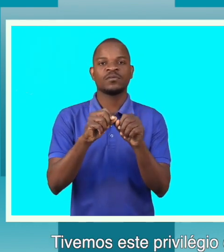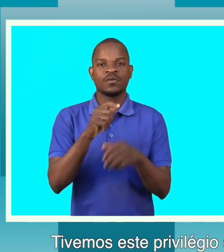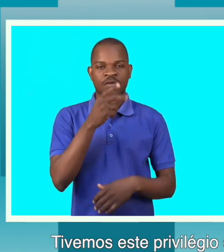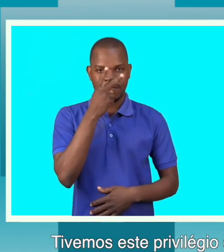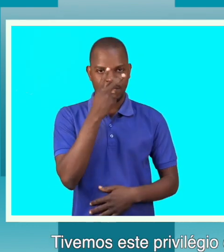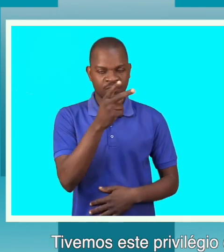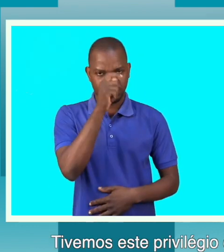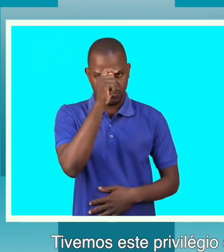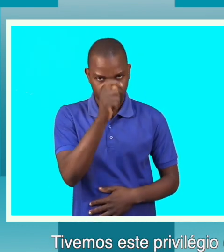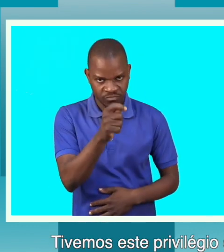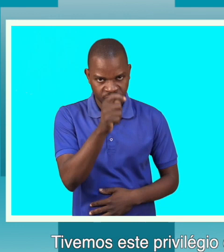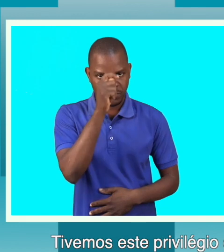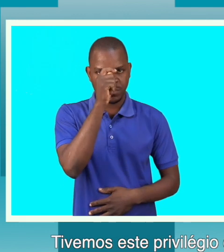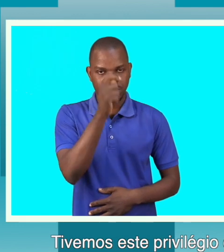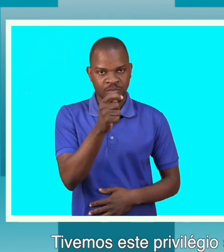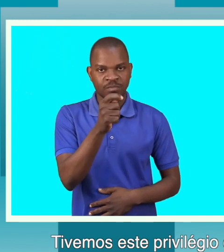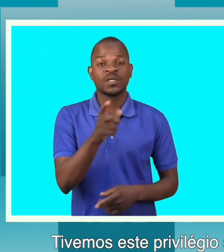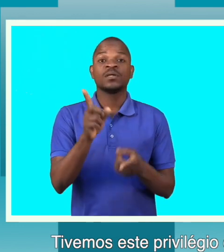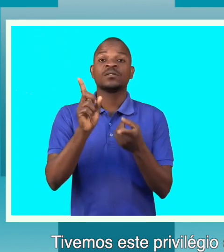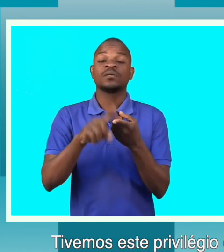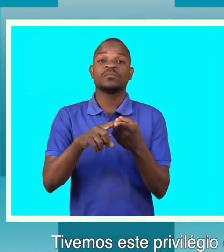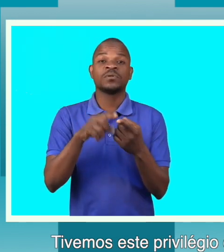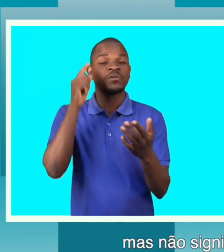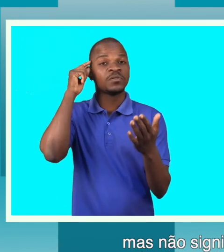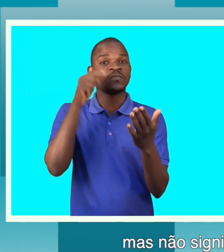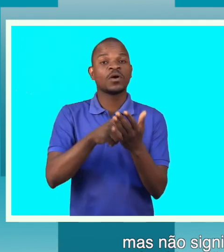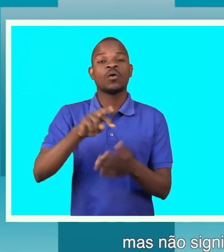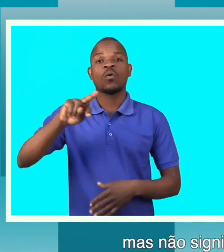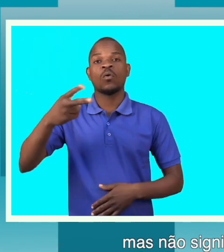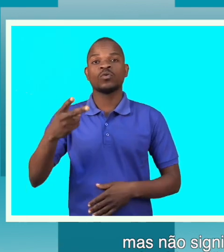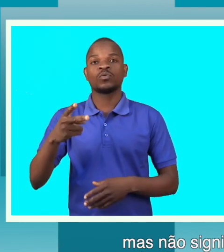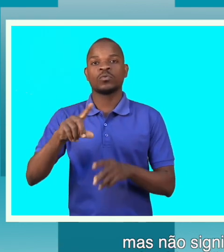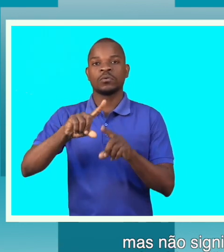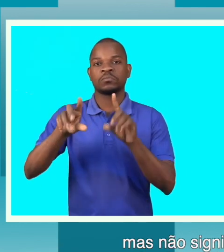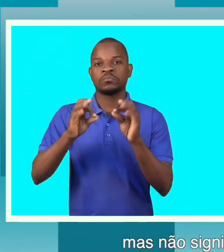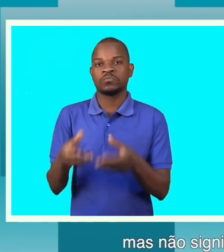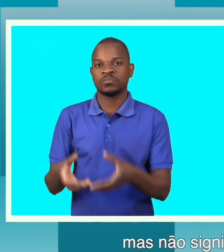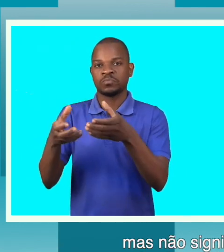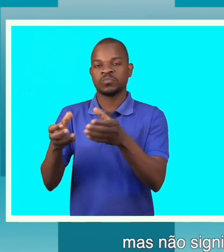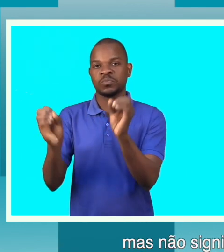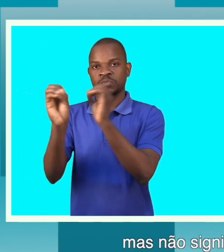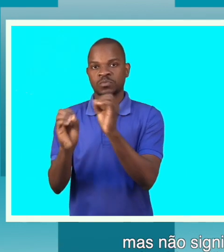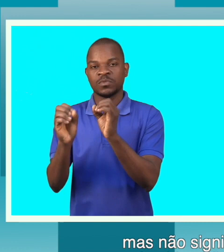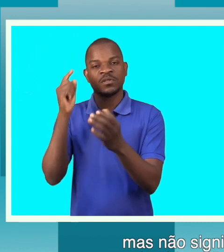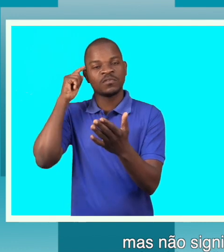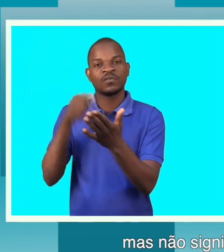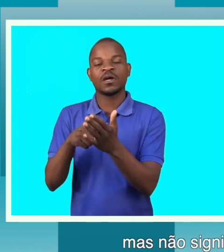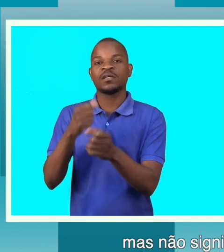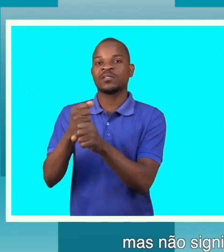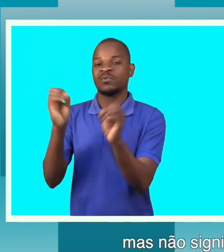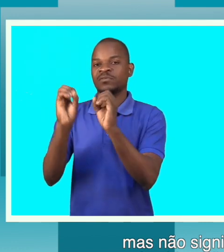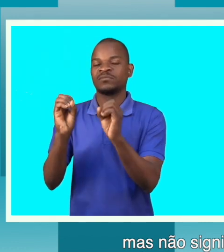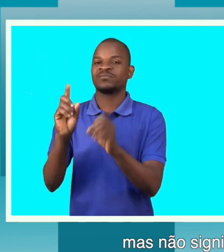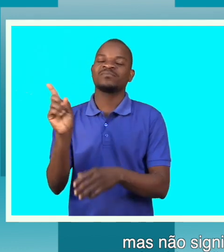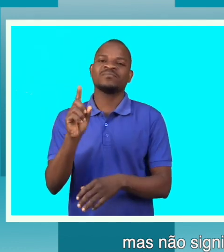reconhecer formalmente com um diploma, mas não significa que aquelas que não foram aqui mencionadas não estejam a fazer